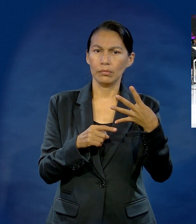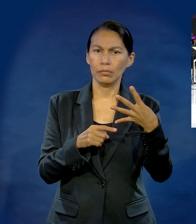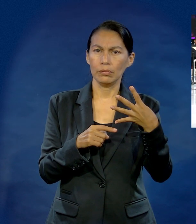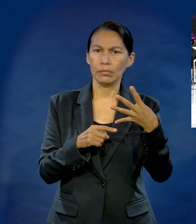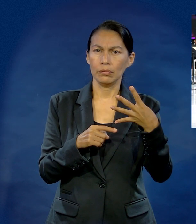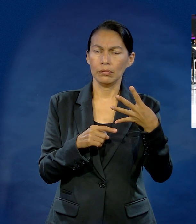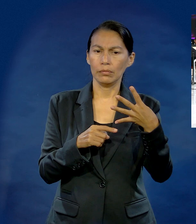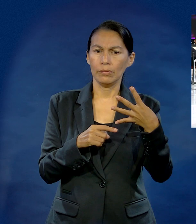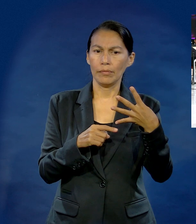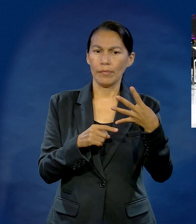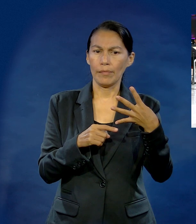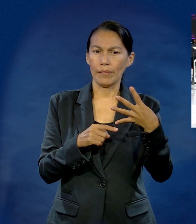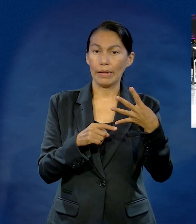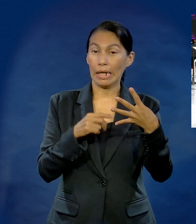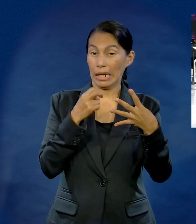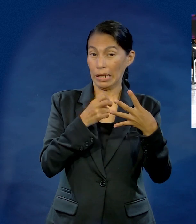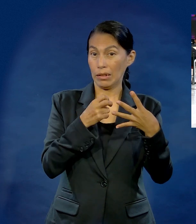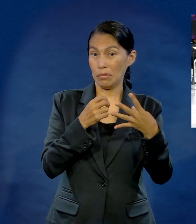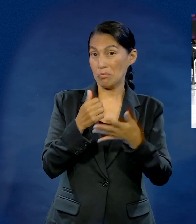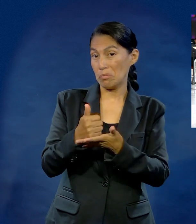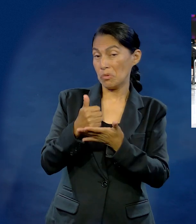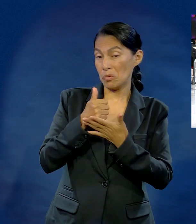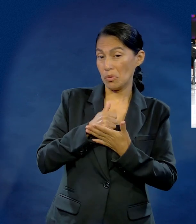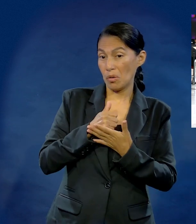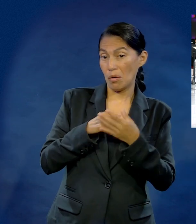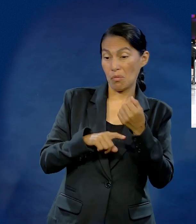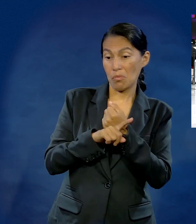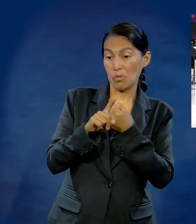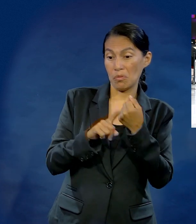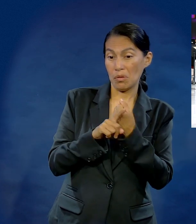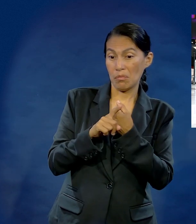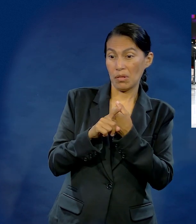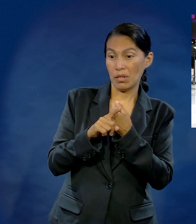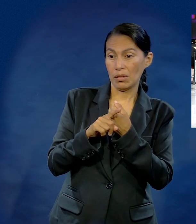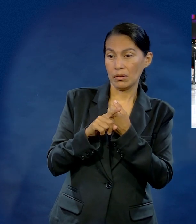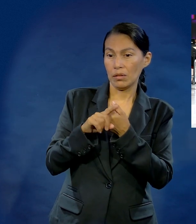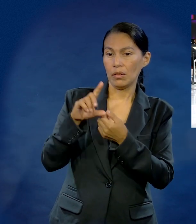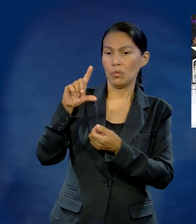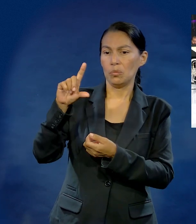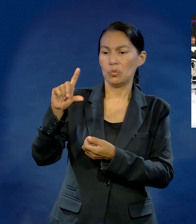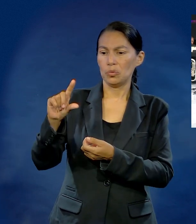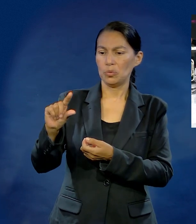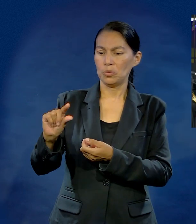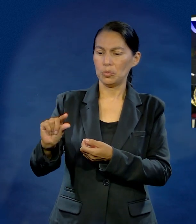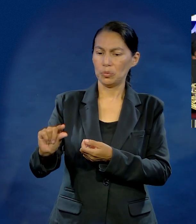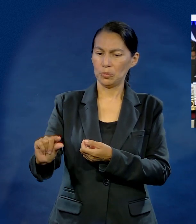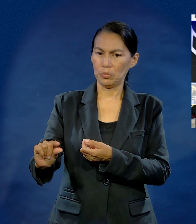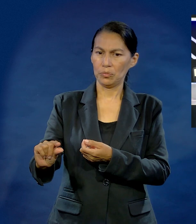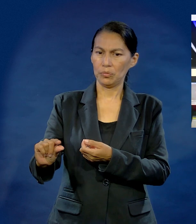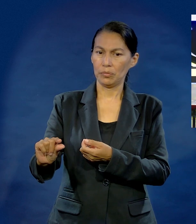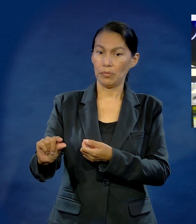las actitudes, me gustaría que revisemos rápida y velozmente cuatro actitudes específicas